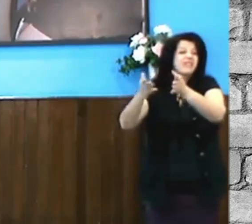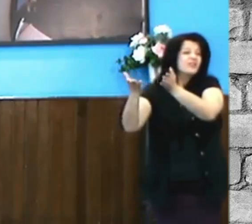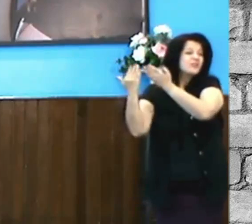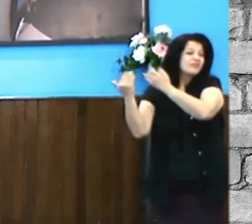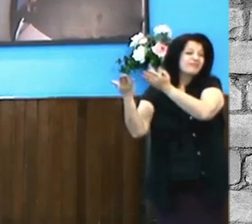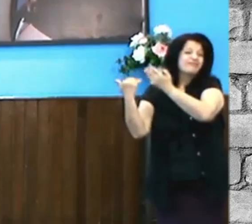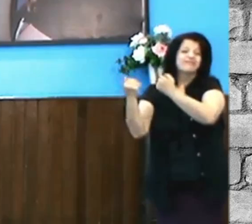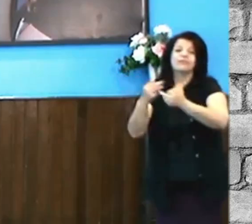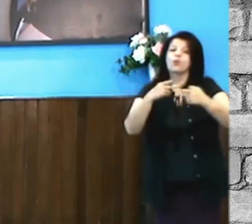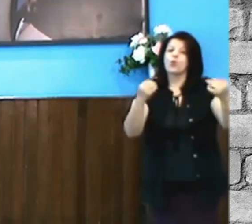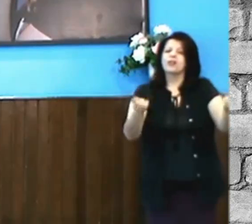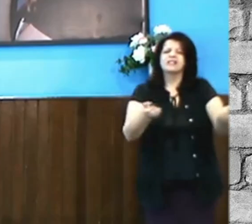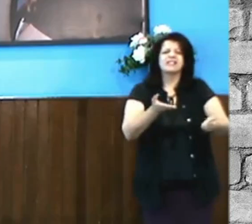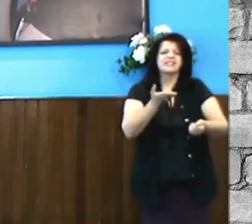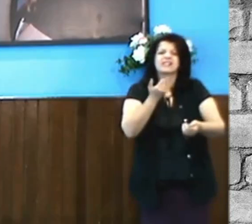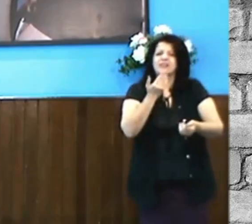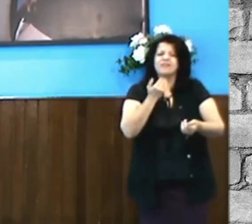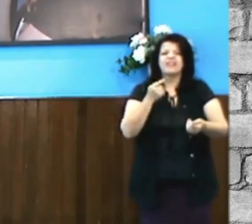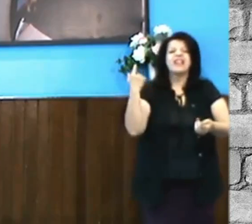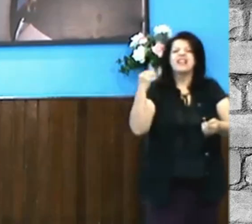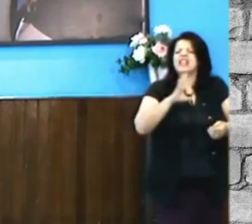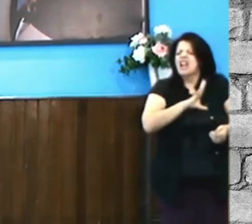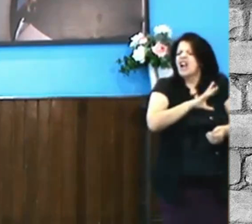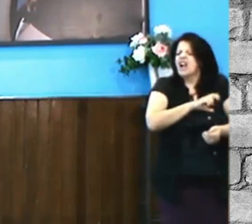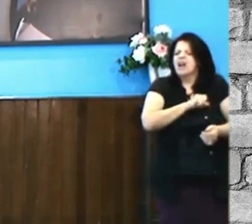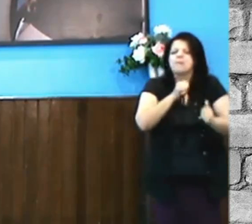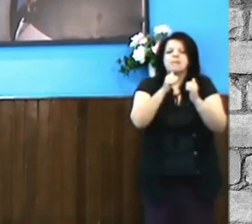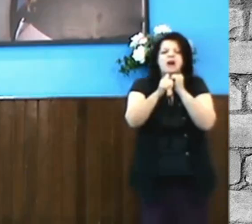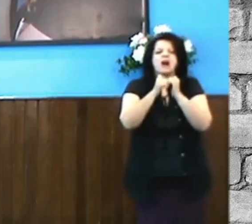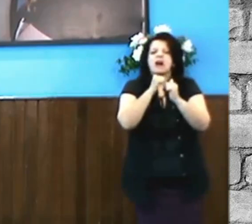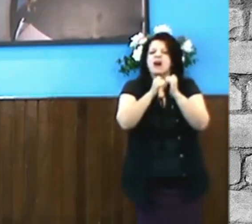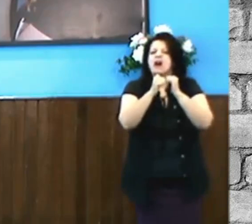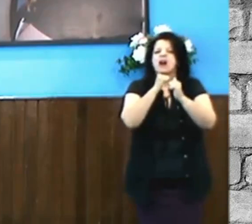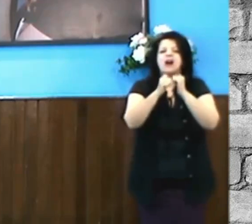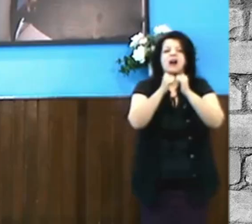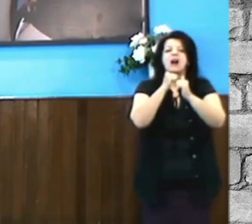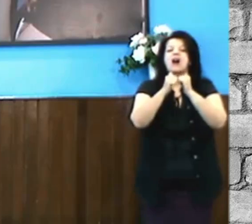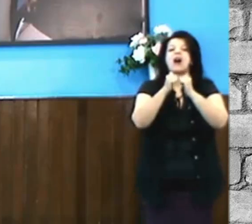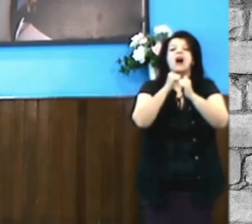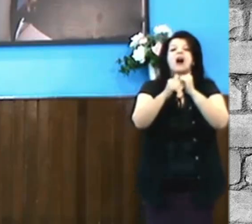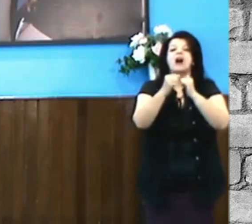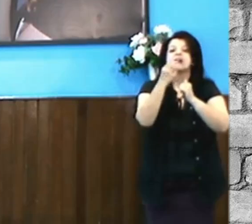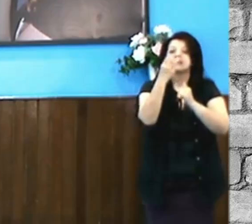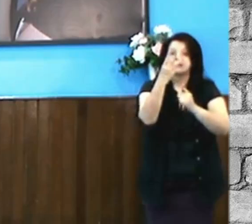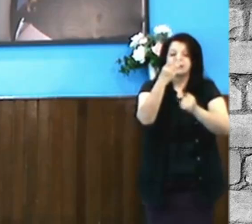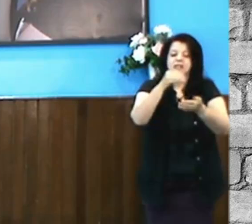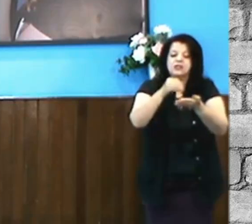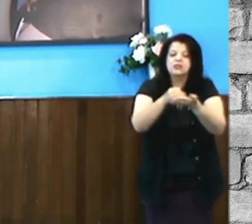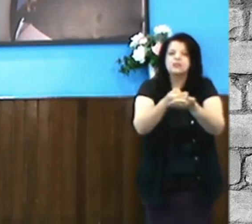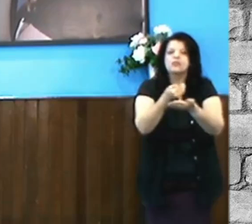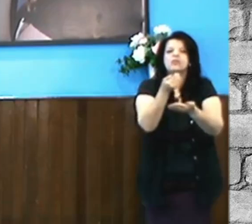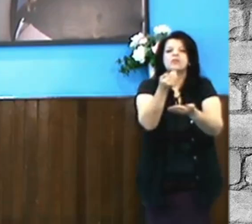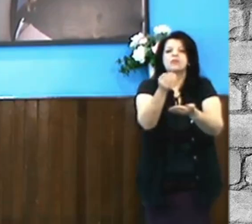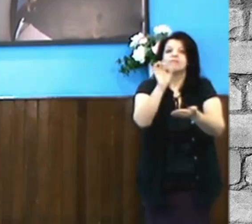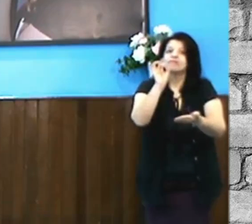trás. Eu gosto muito de comer arroz. Ela falou assim: arroz a partir de agora 3 colheres de sopa por refeição.